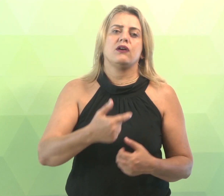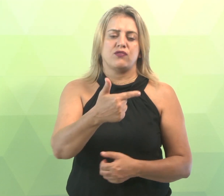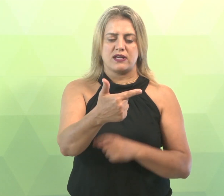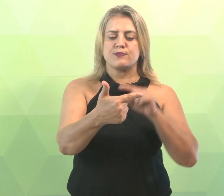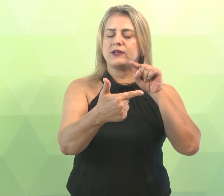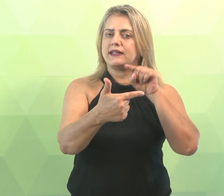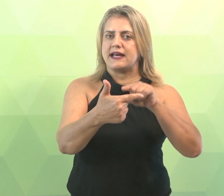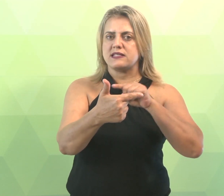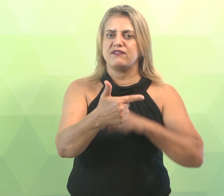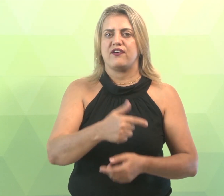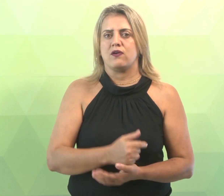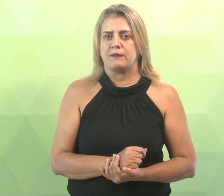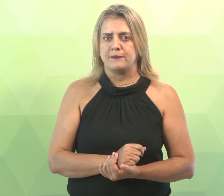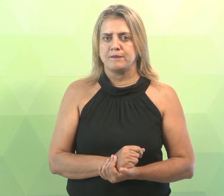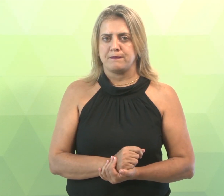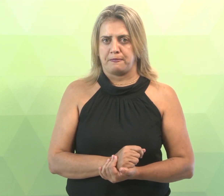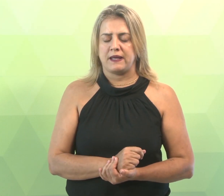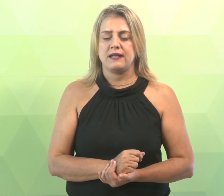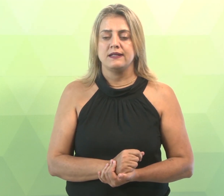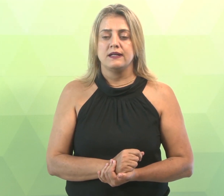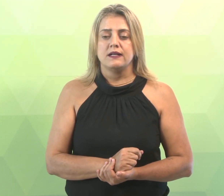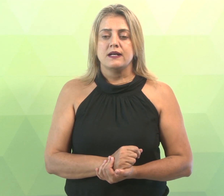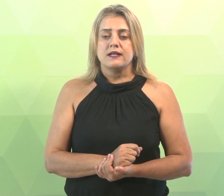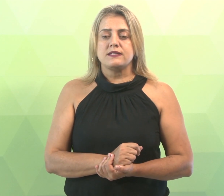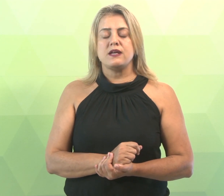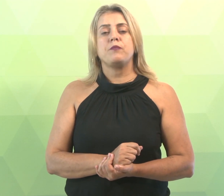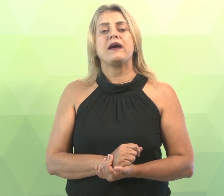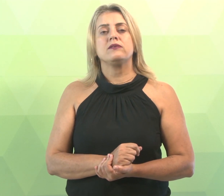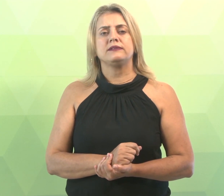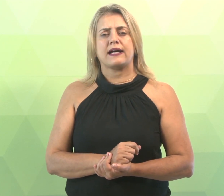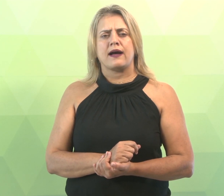vou responder dessa forma, né? Se eu perguntar,